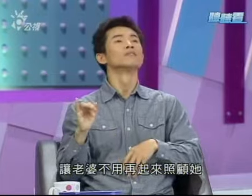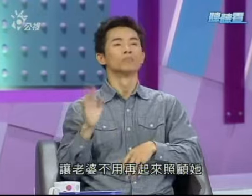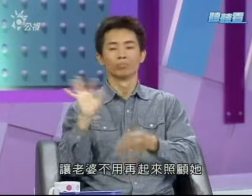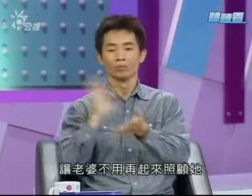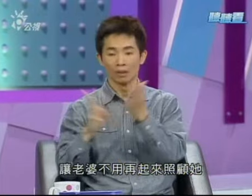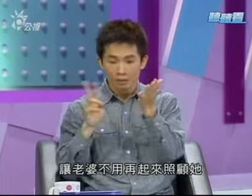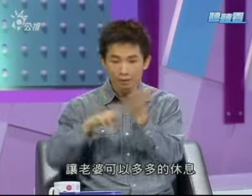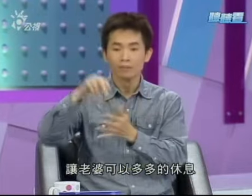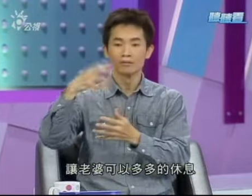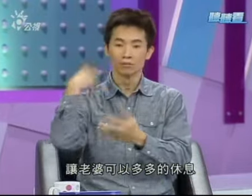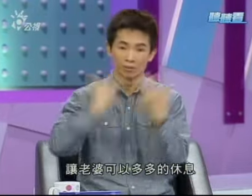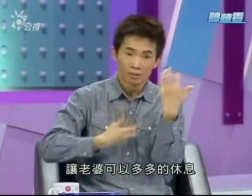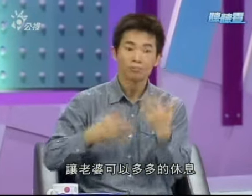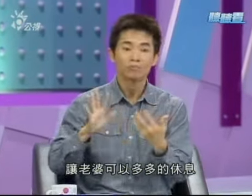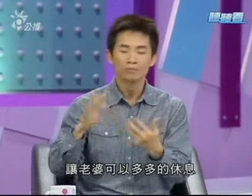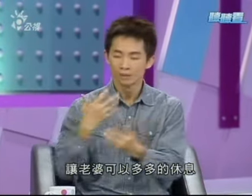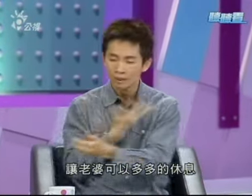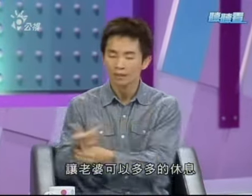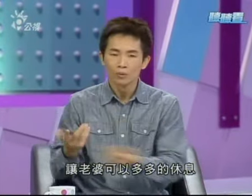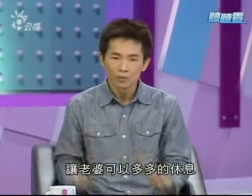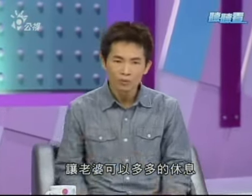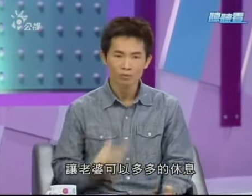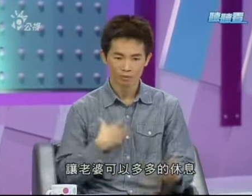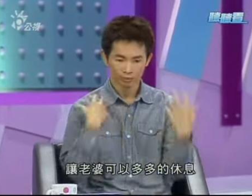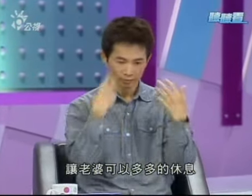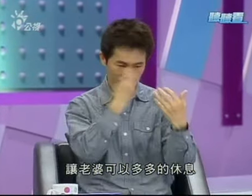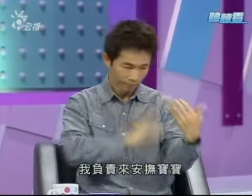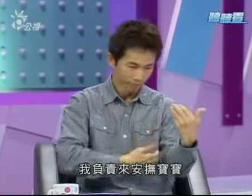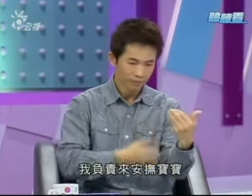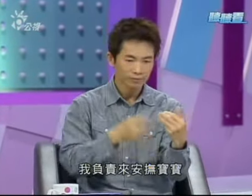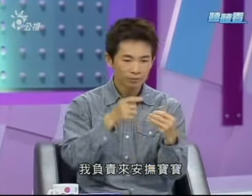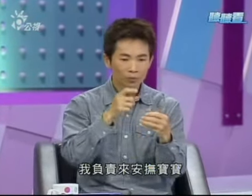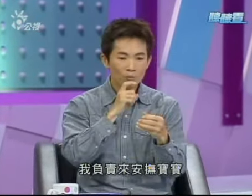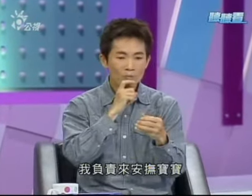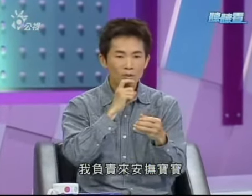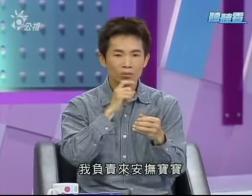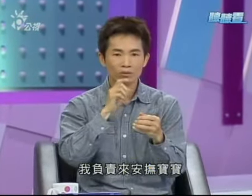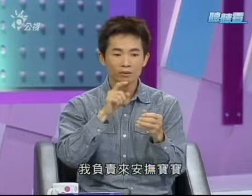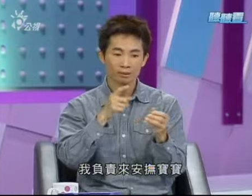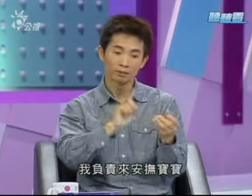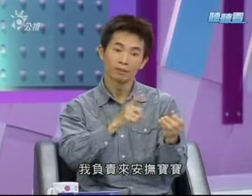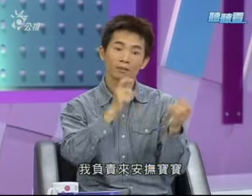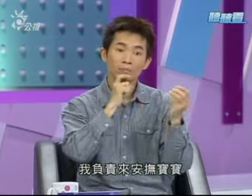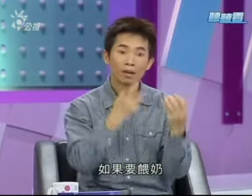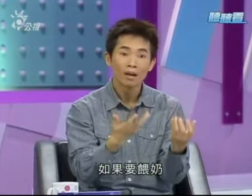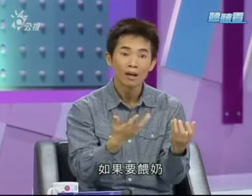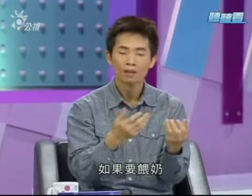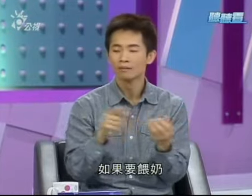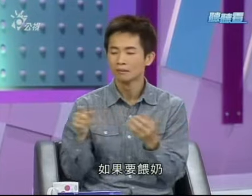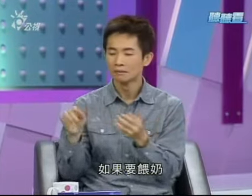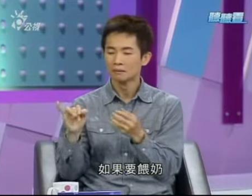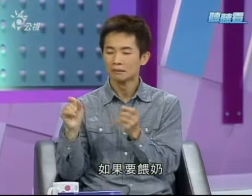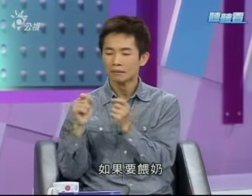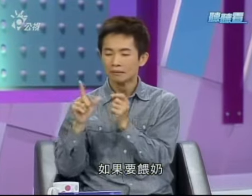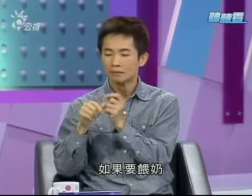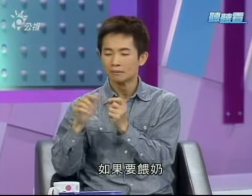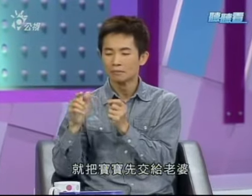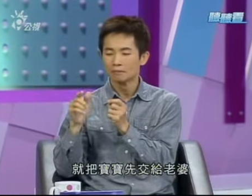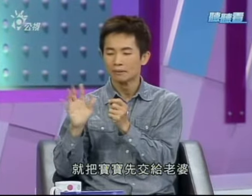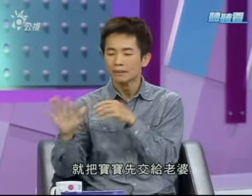她让老婆可以多多地休息我负责来安抚宝宝如果要喂奶呢就把宝